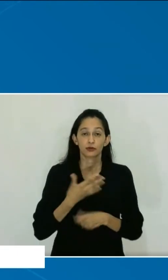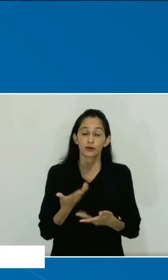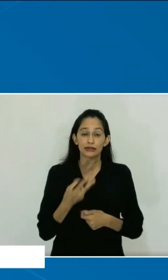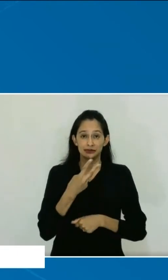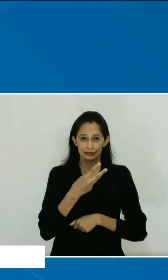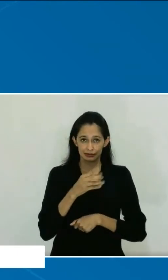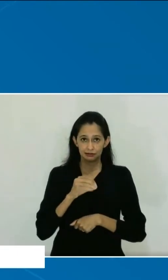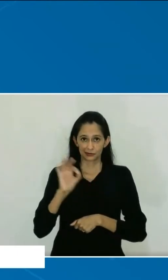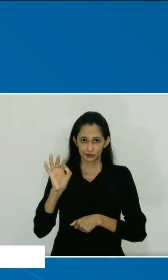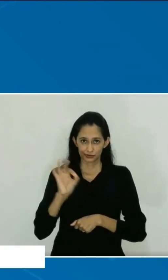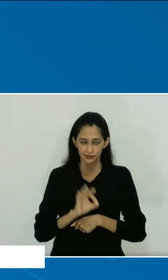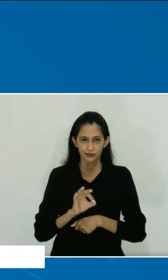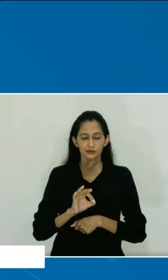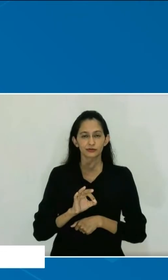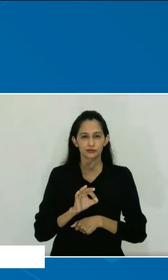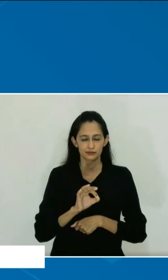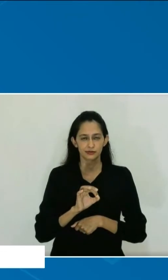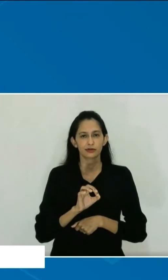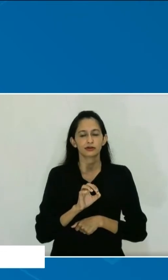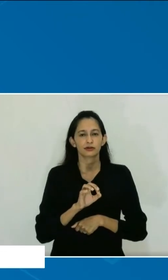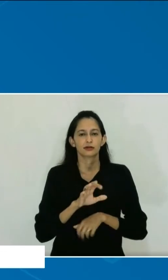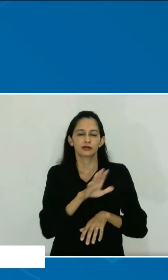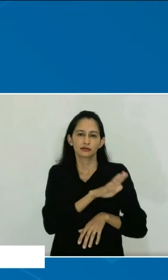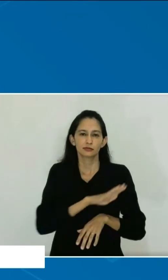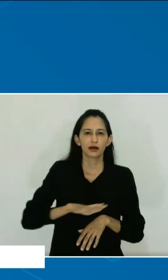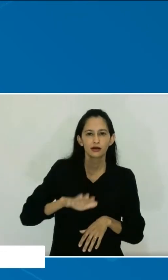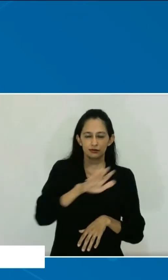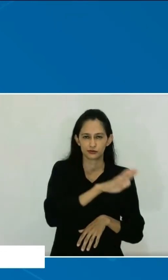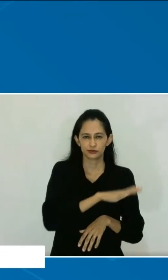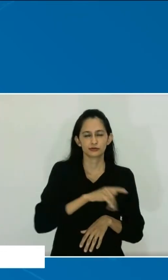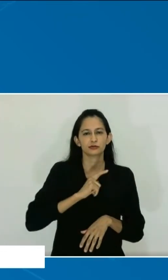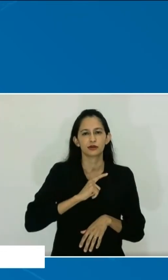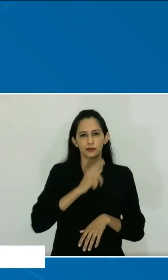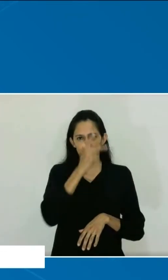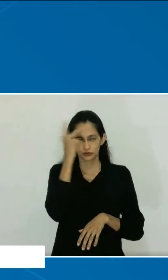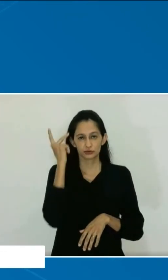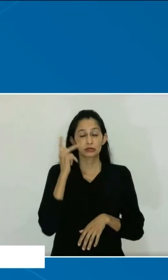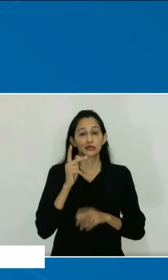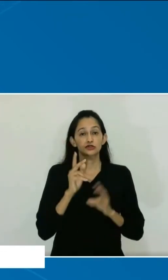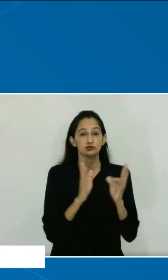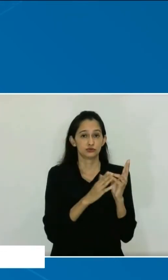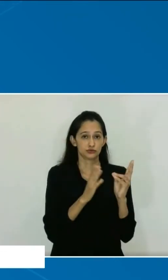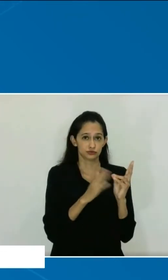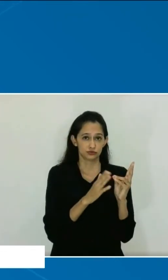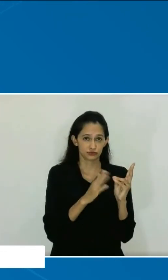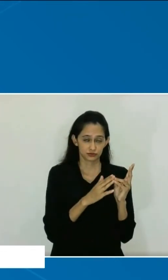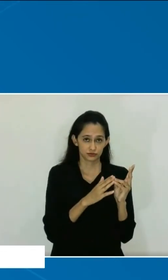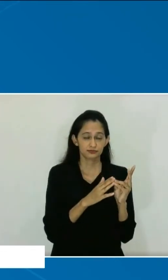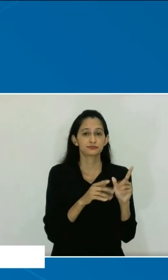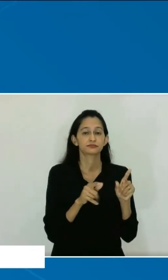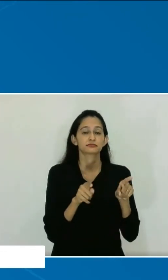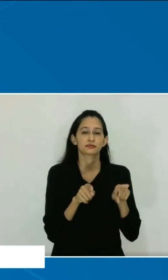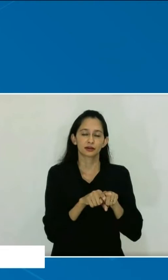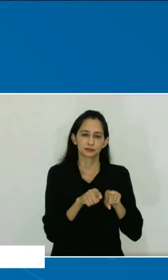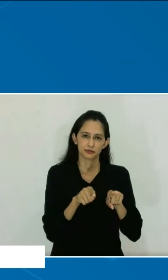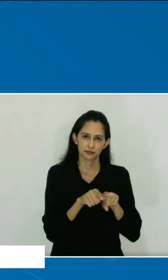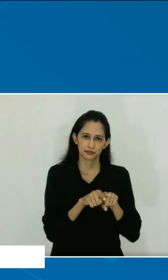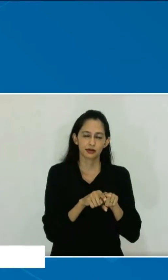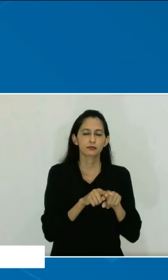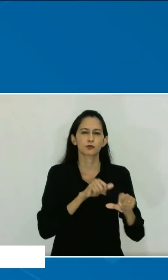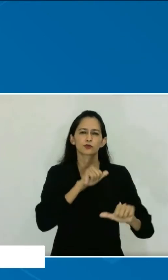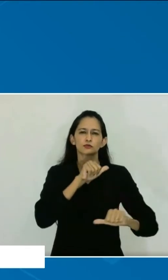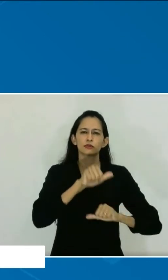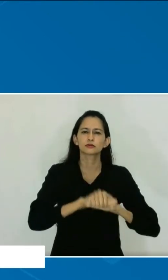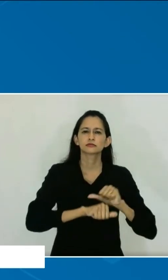30% do nosso território é formado por imigrantes, por indígenas, e uma forte mudança